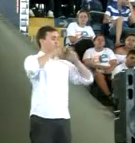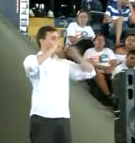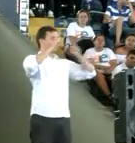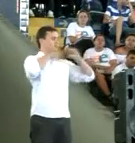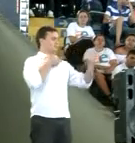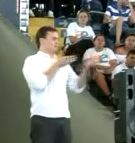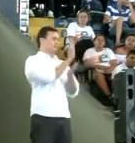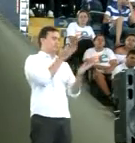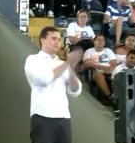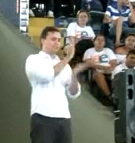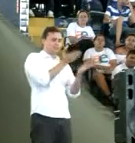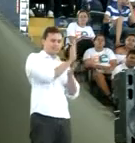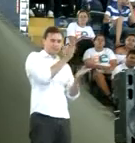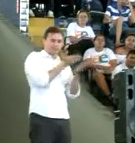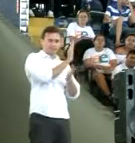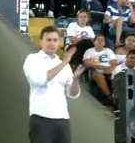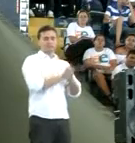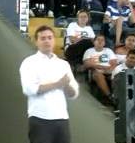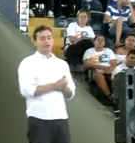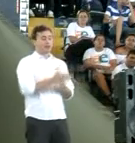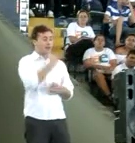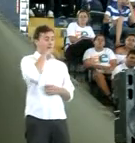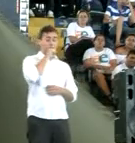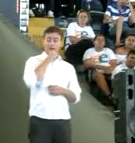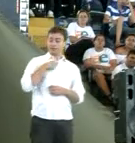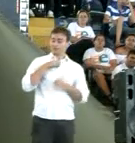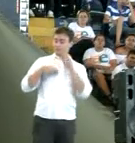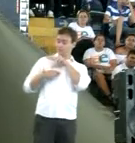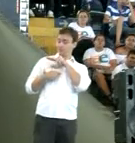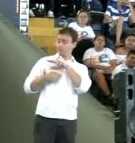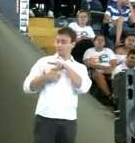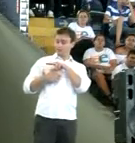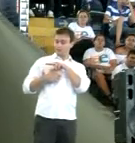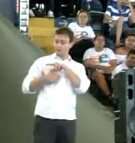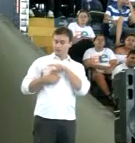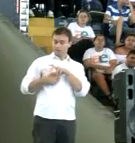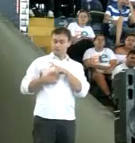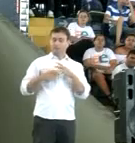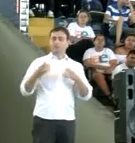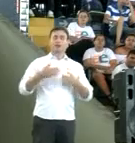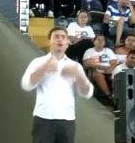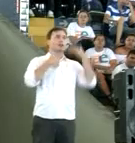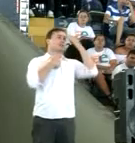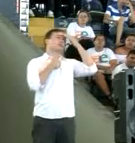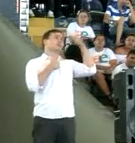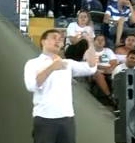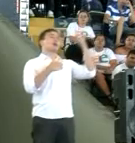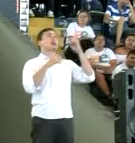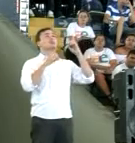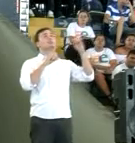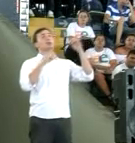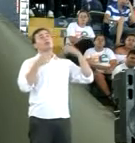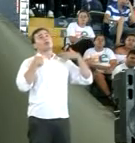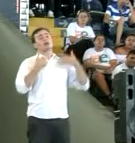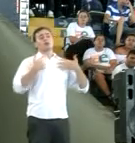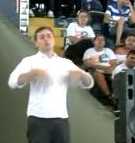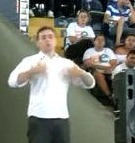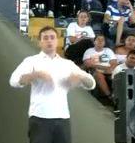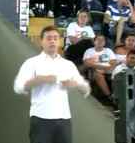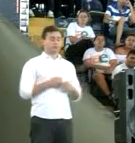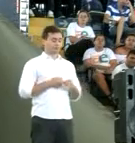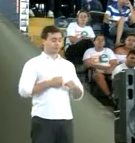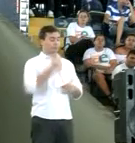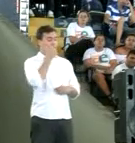passei, passei, passei. Meu pai, naquela empolgação, acorda assustado. Meu filho, graças a Deus, que coisa boa. Minha mãe,